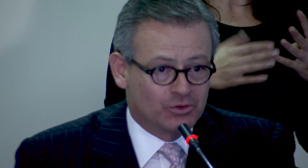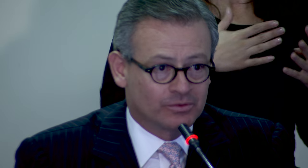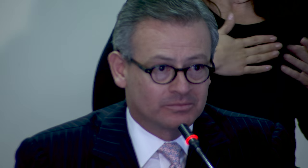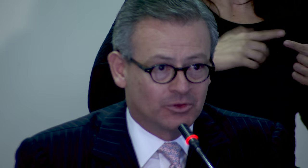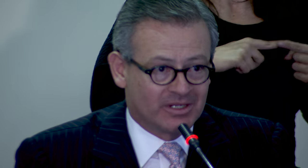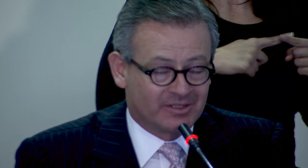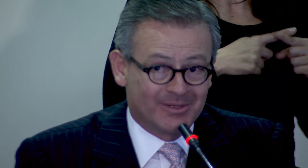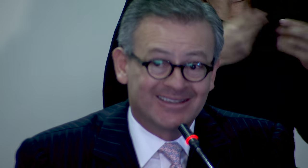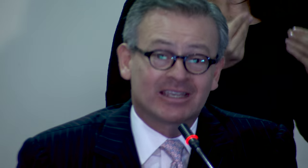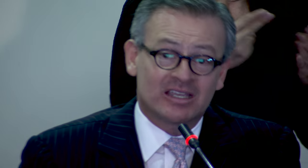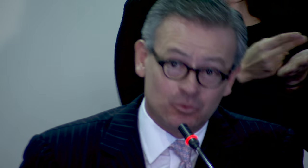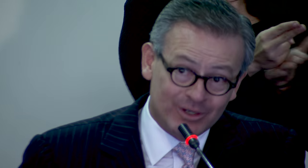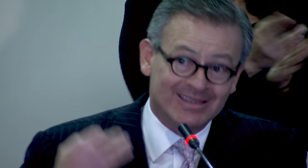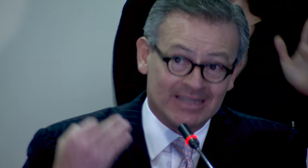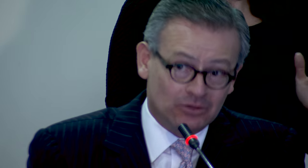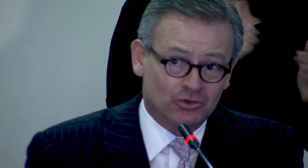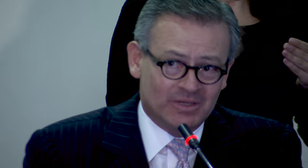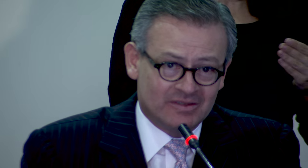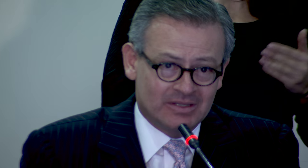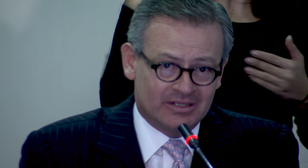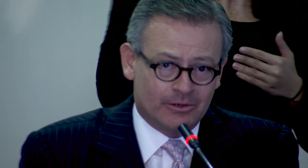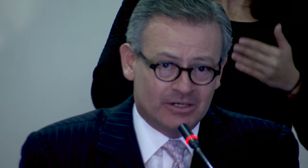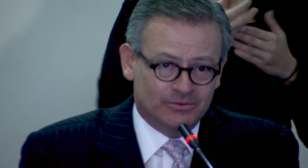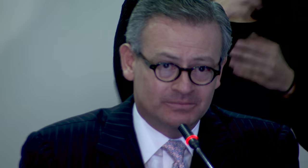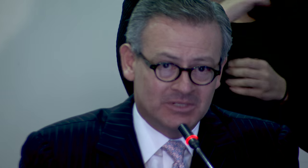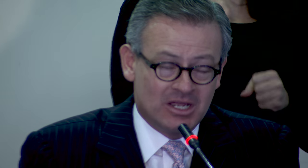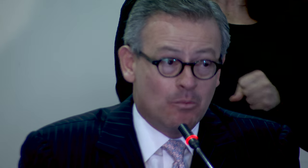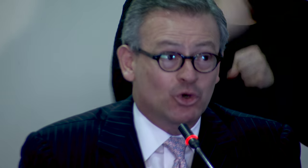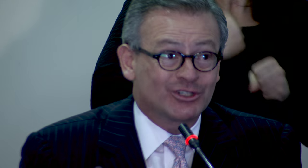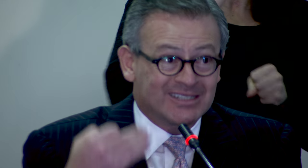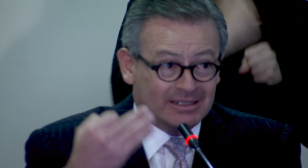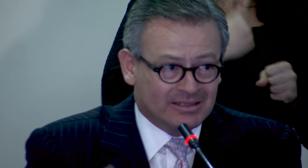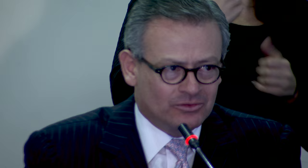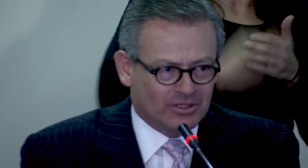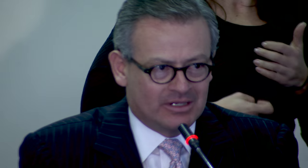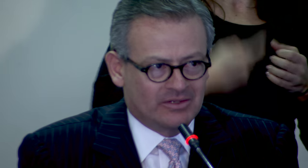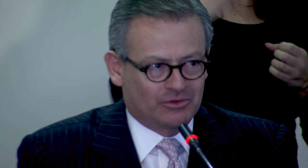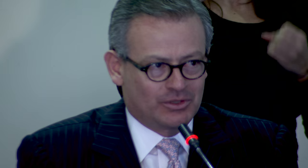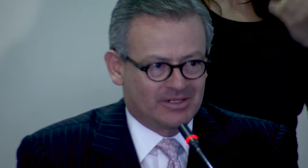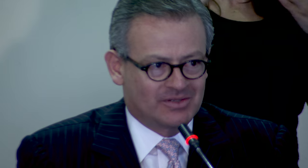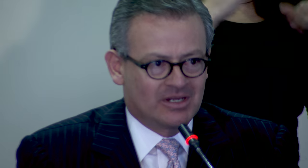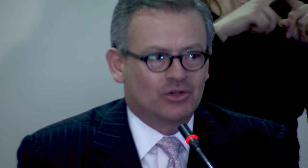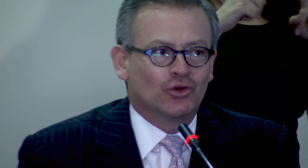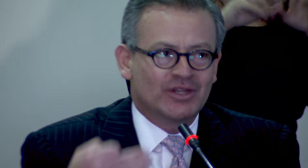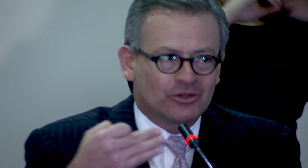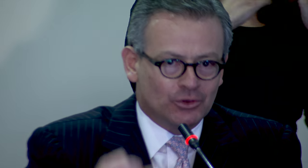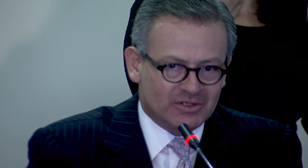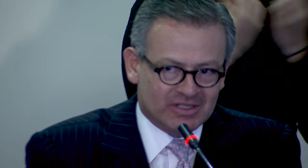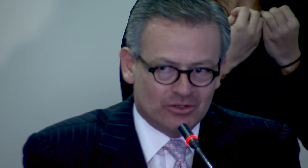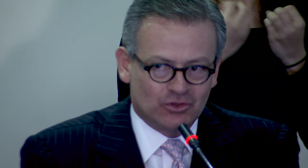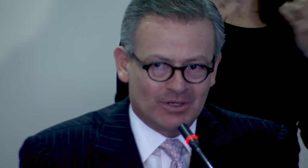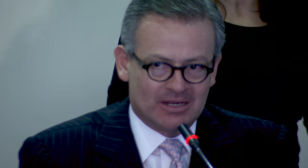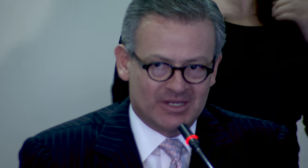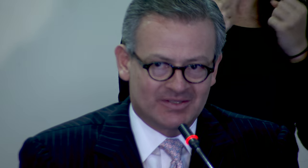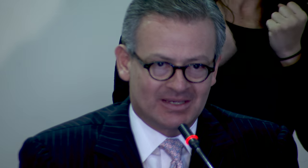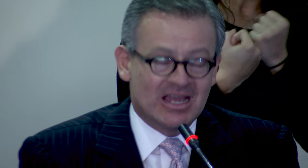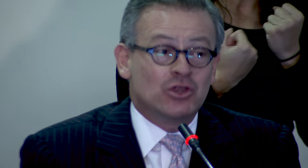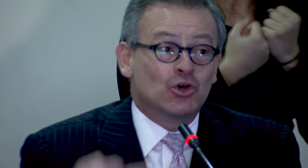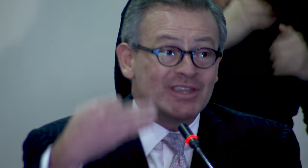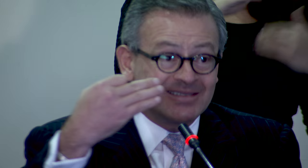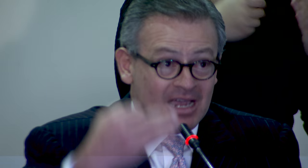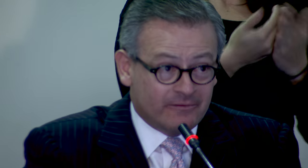duele mucho, honestamente, que después de tantos meses de trabajo, por tantas organizaciones, donde todo ha estado sobre la